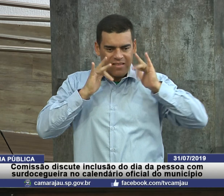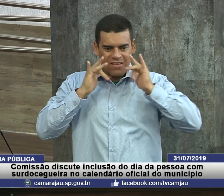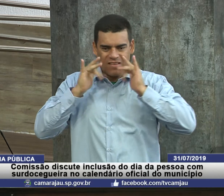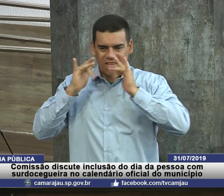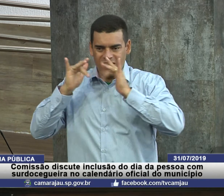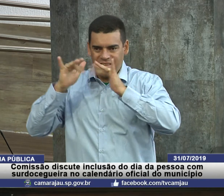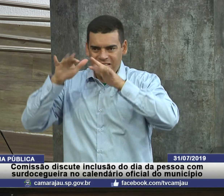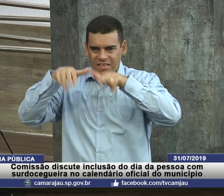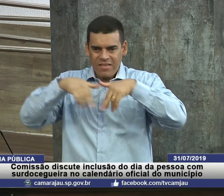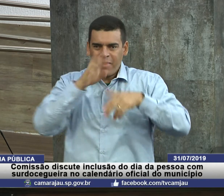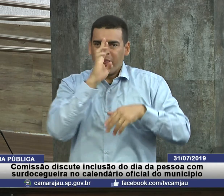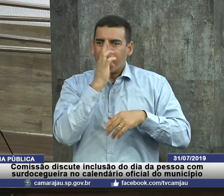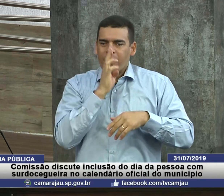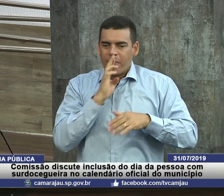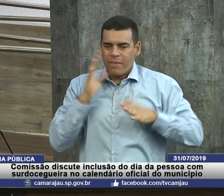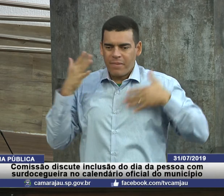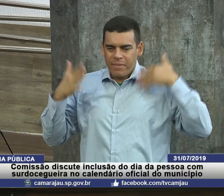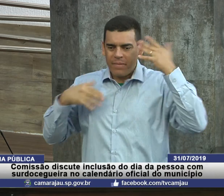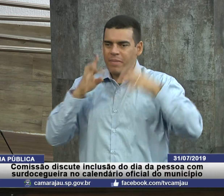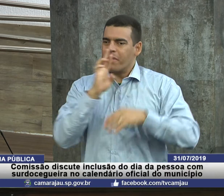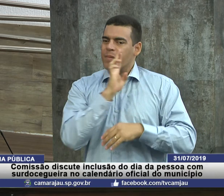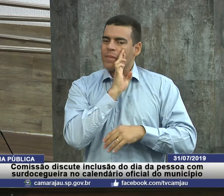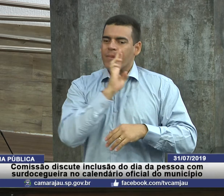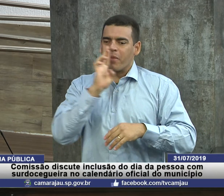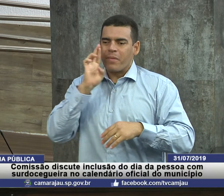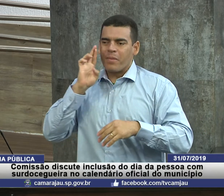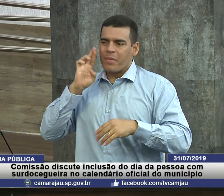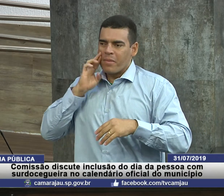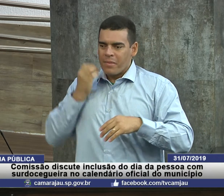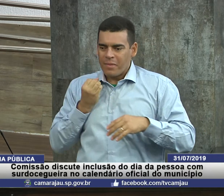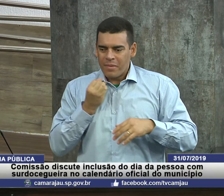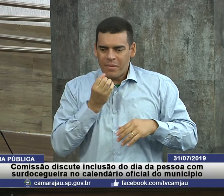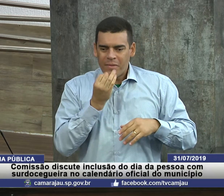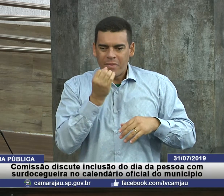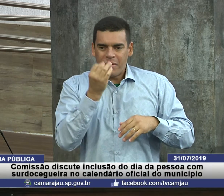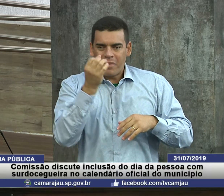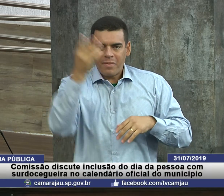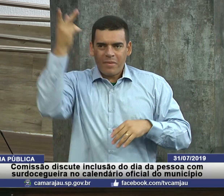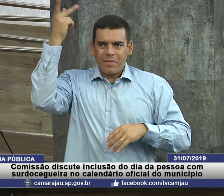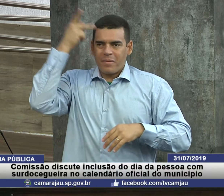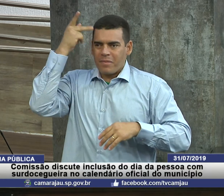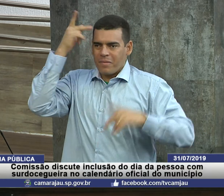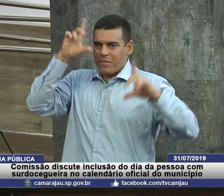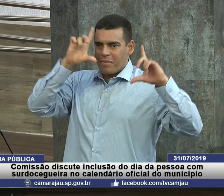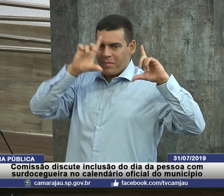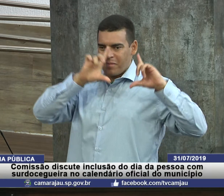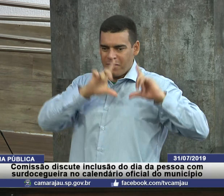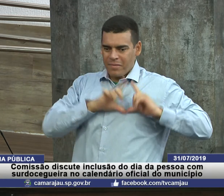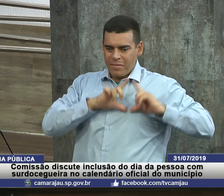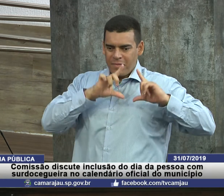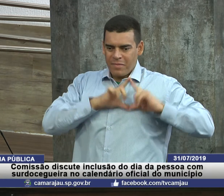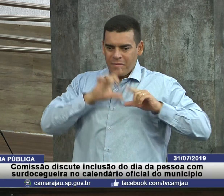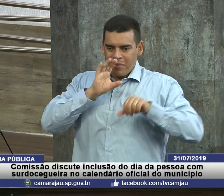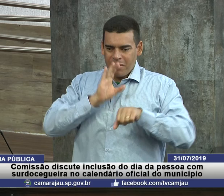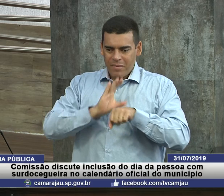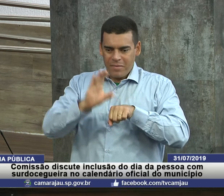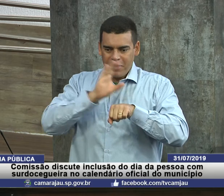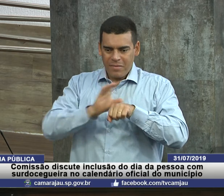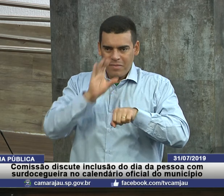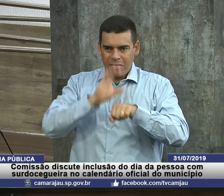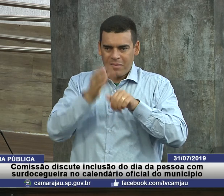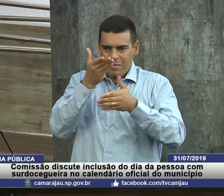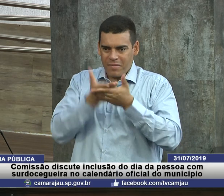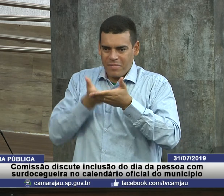nosso coração também pulsa. E a experiência que eu tive a partir do momento que eu conheci uma pessoa que estava